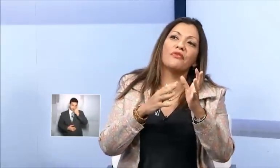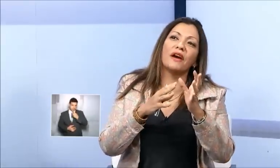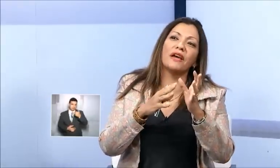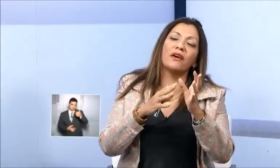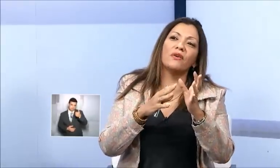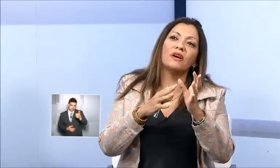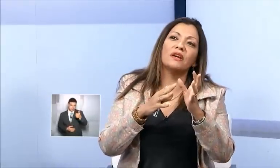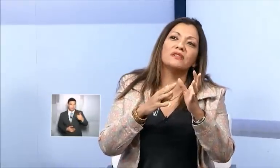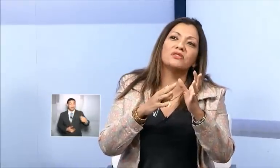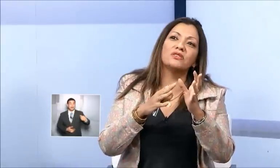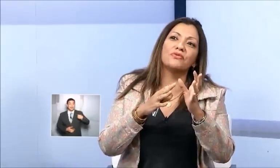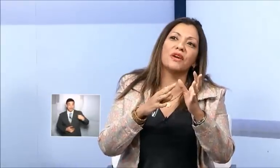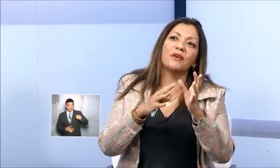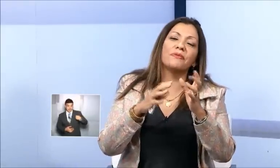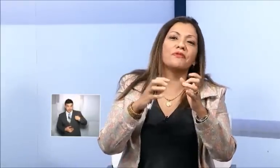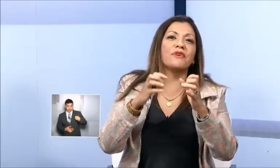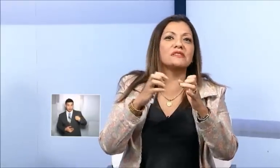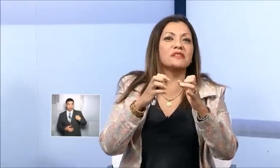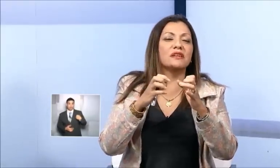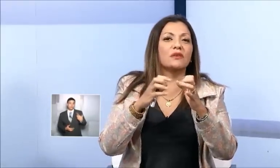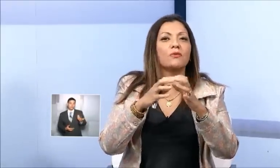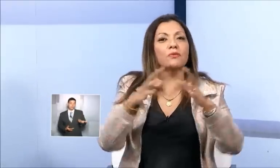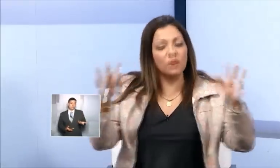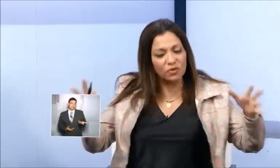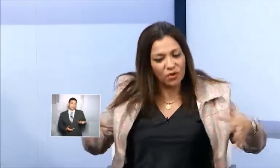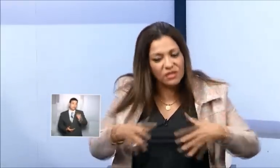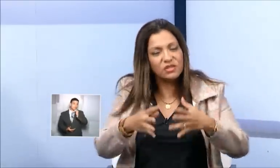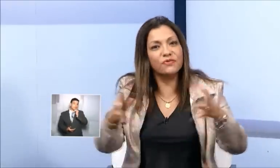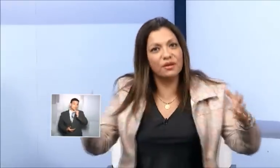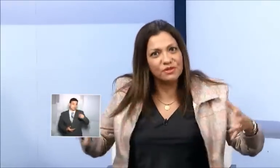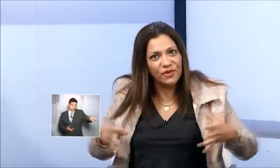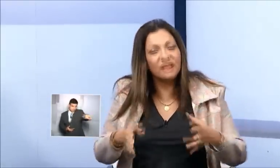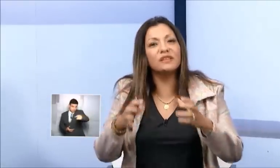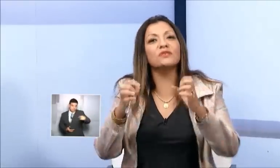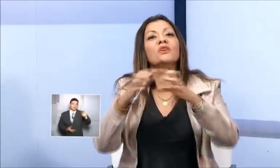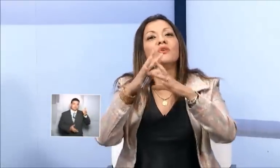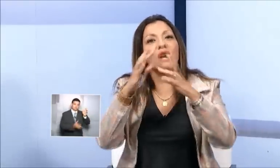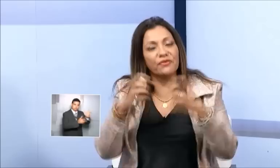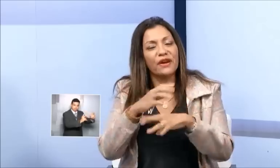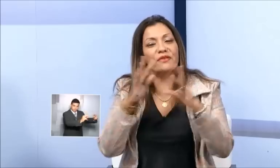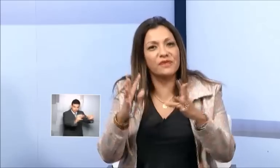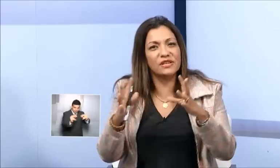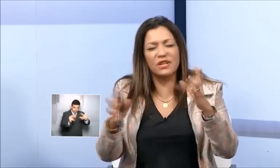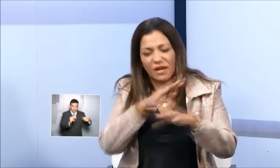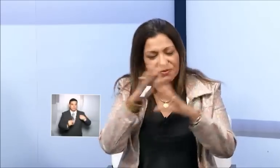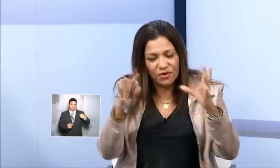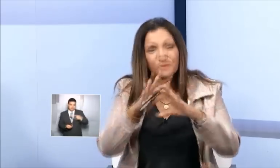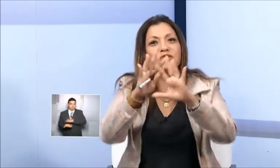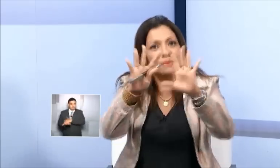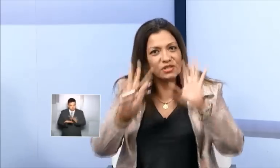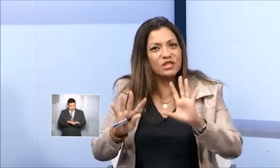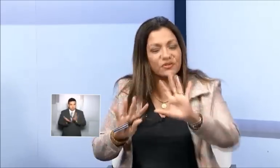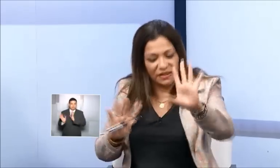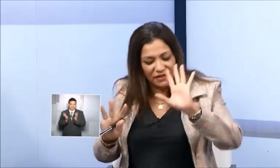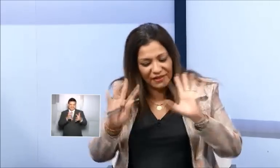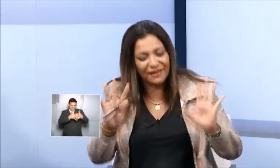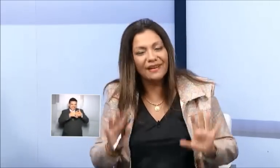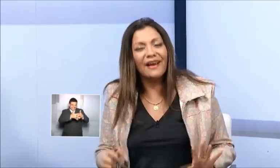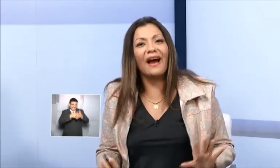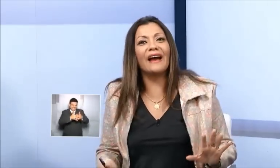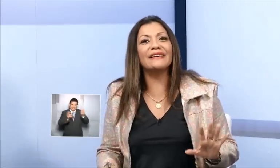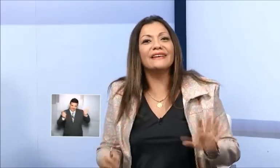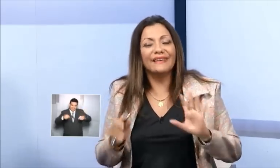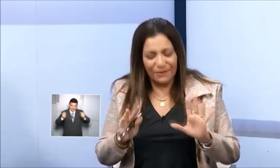o Rafael estiver fazendo, quando nós estivermos falando, o Rafael vai fazer a linguagem. Uma confusão, mas a gente vai